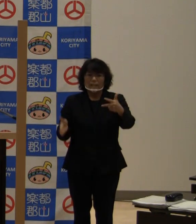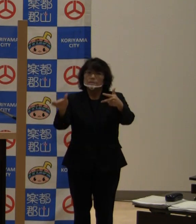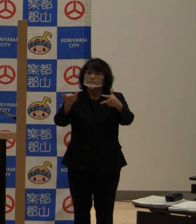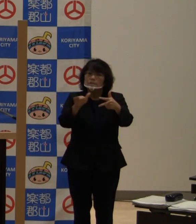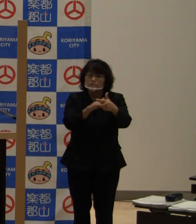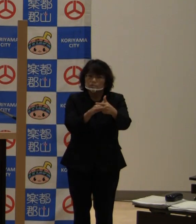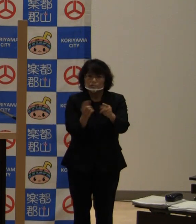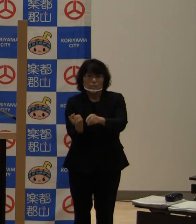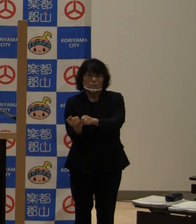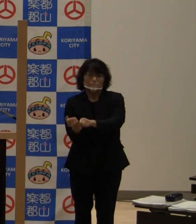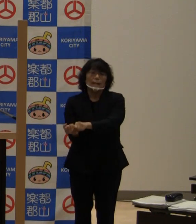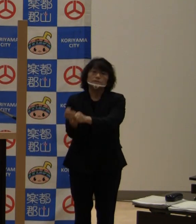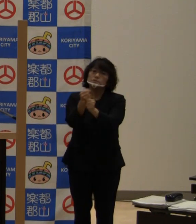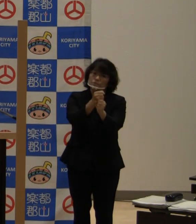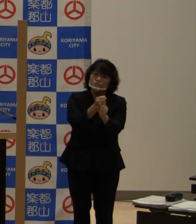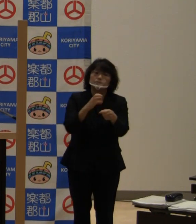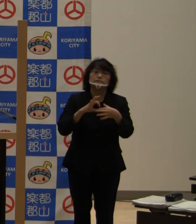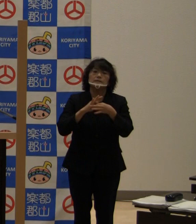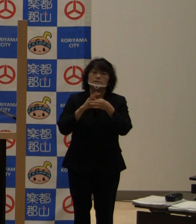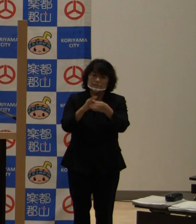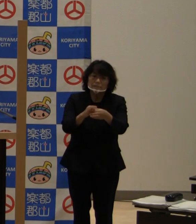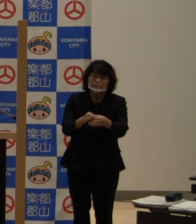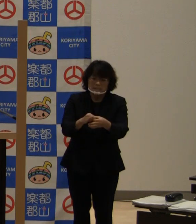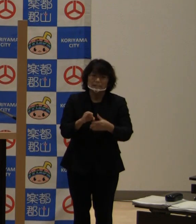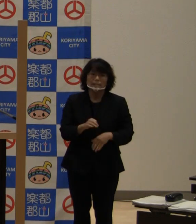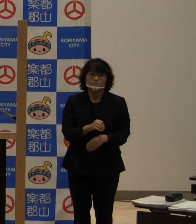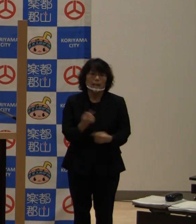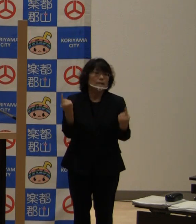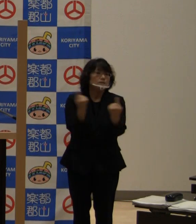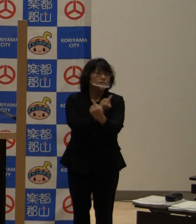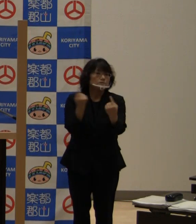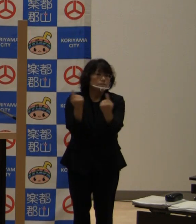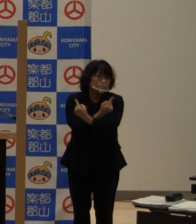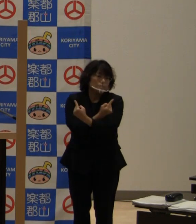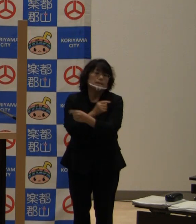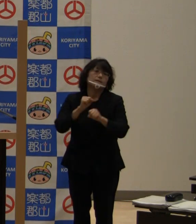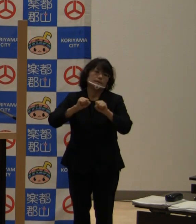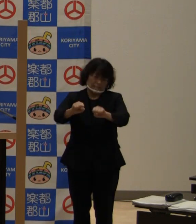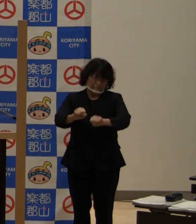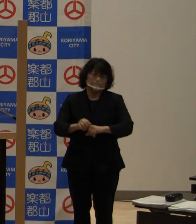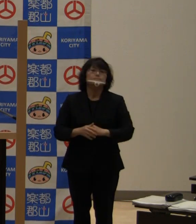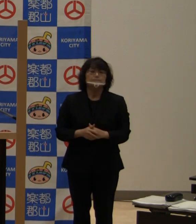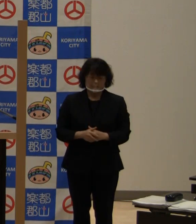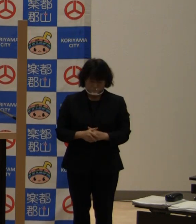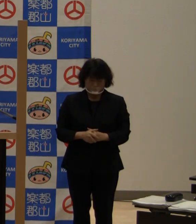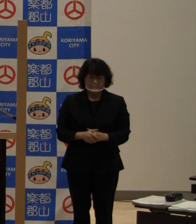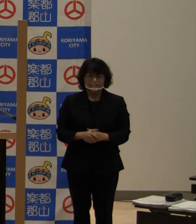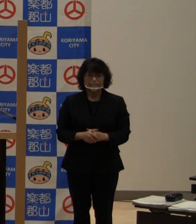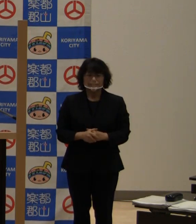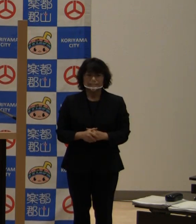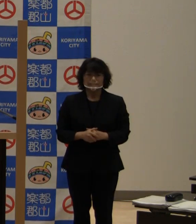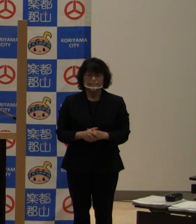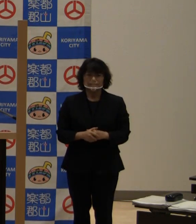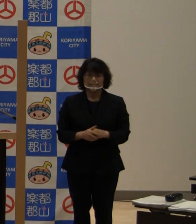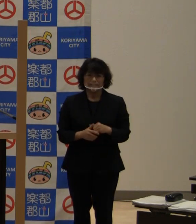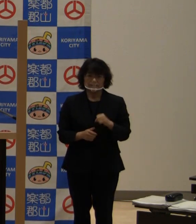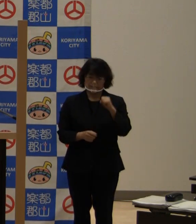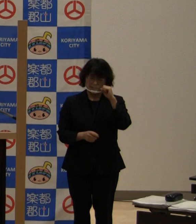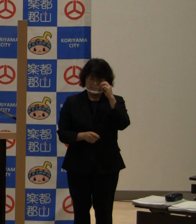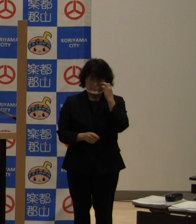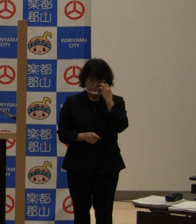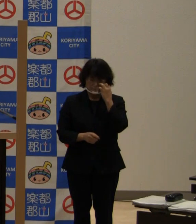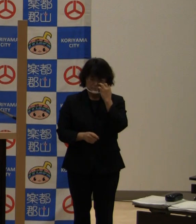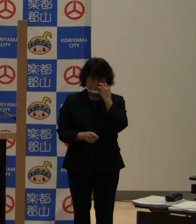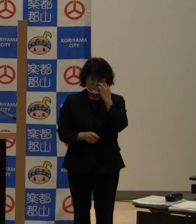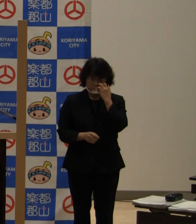についても速やかな財政措置を図り、早期の復旧に万全を期してまいります。